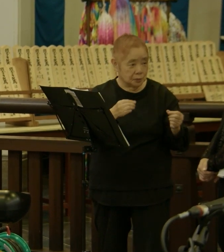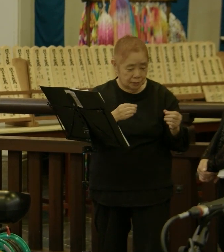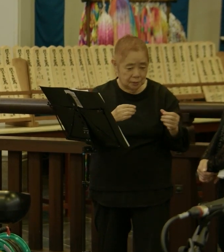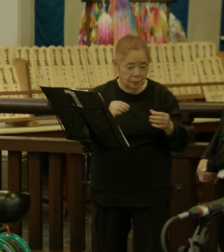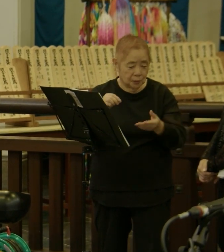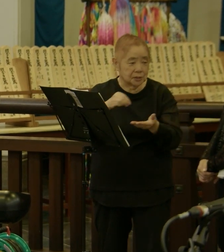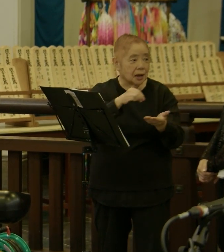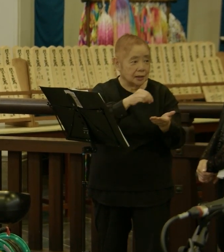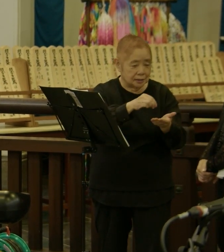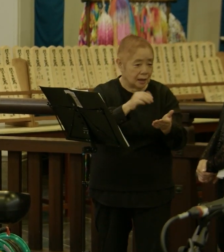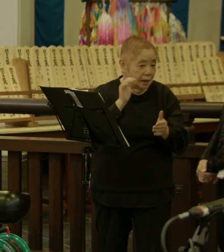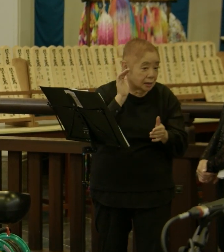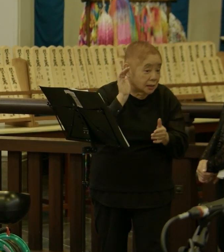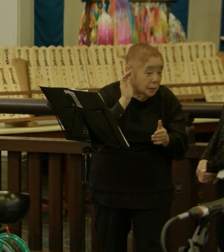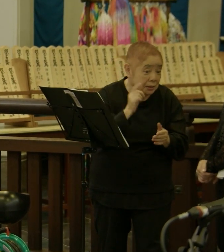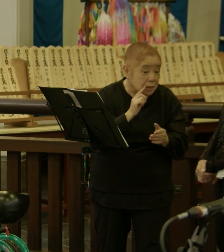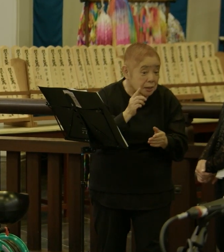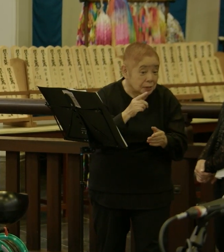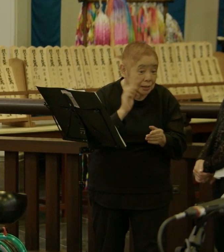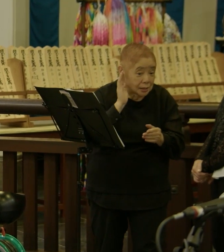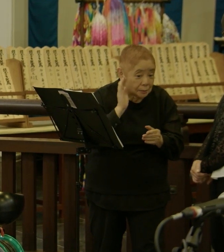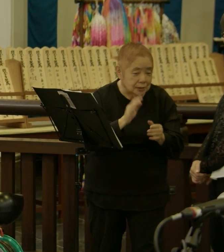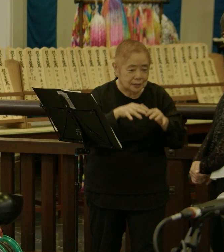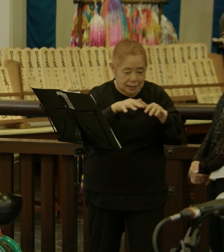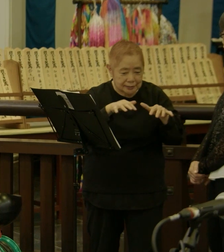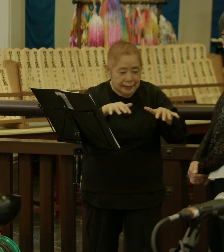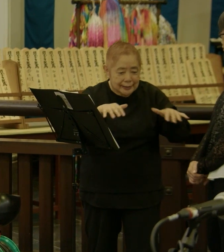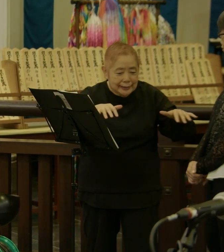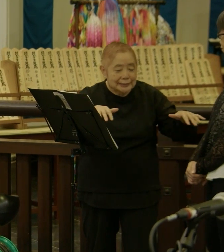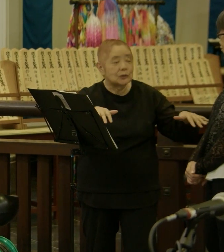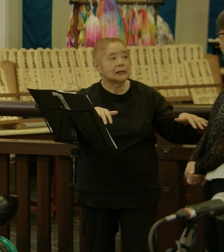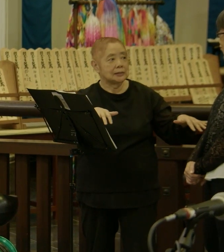みんなにこう広まっていったそうなんですね。